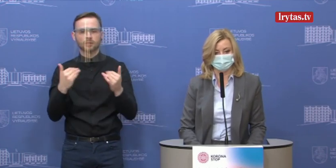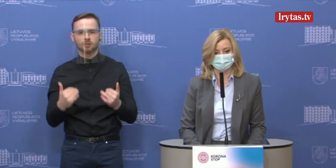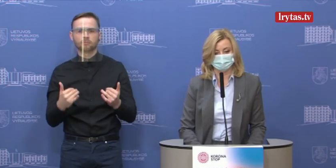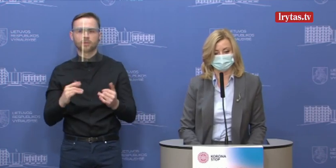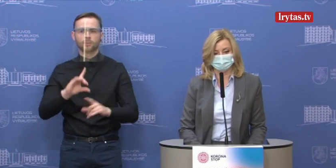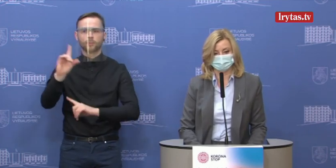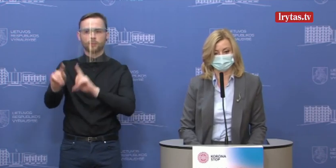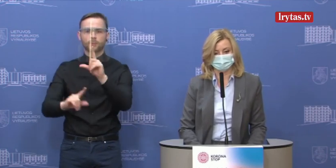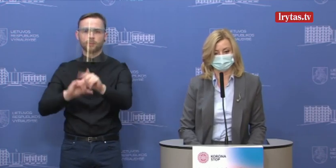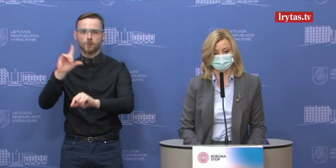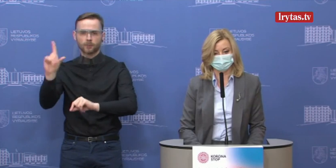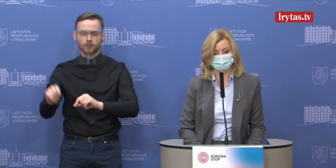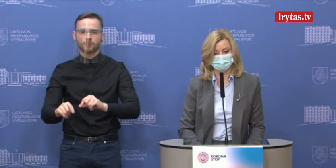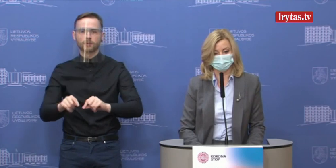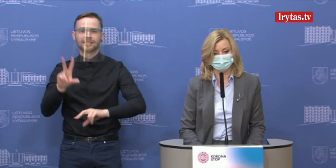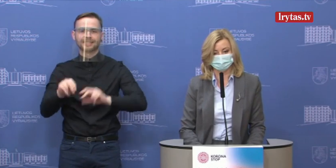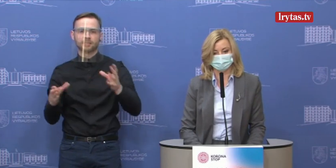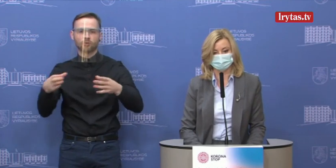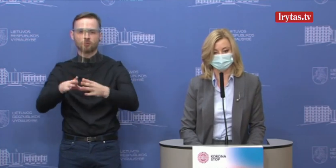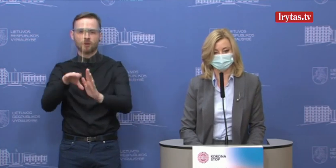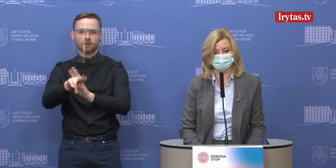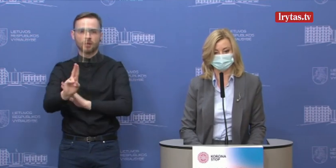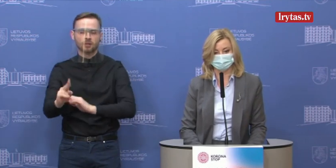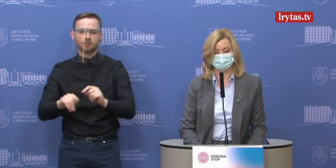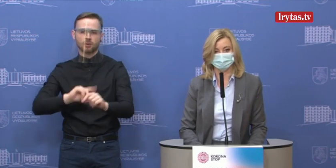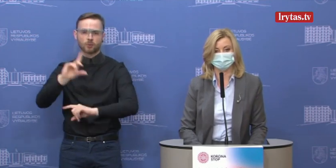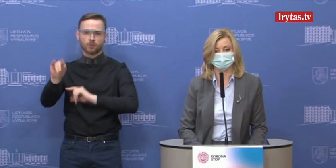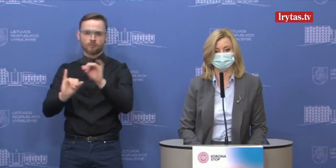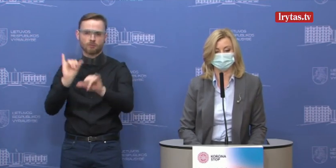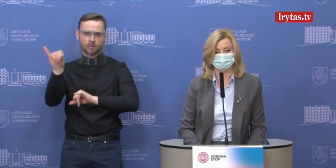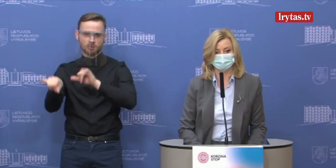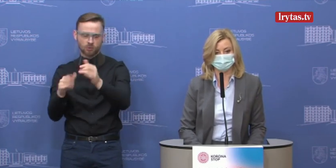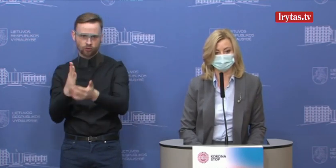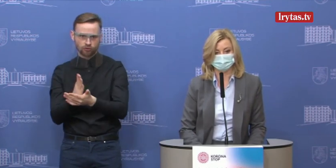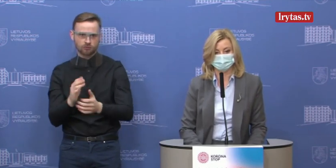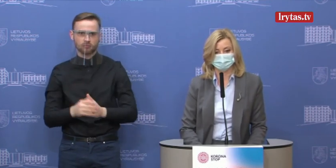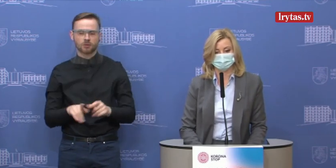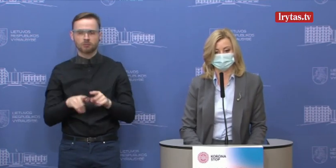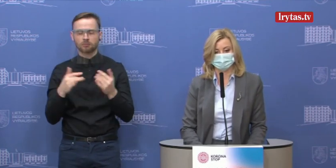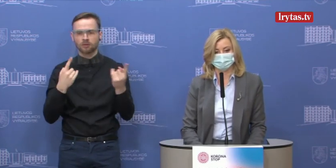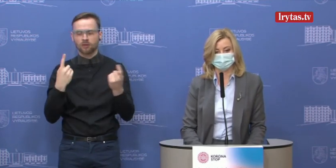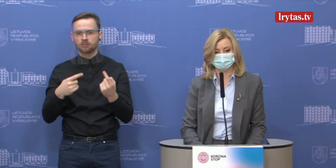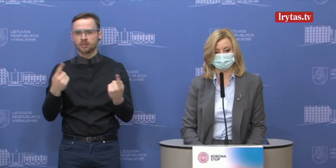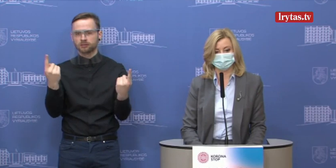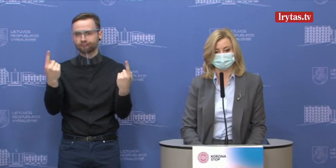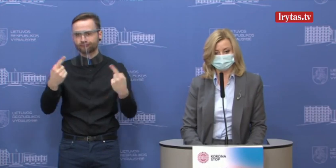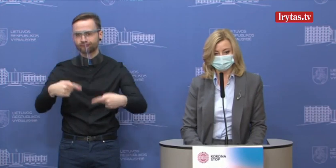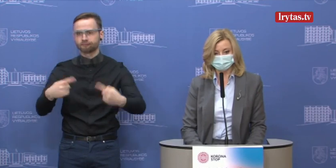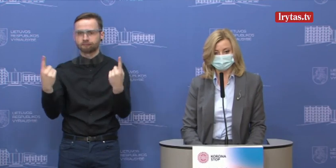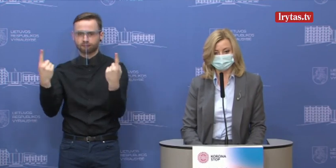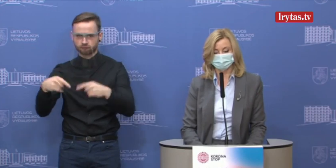aplankymai tų rizikos grupių pagal apskričių savivaldybių pakteitus duomenys. Tai